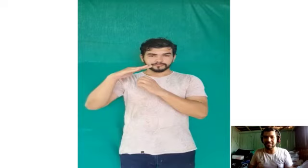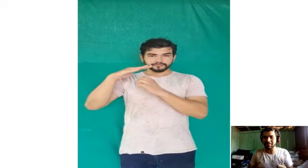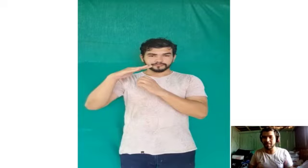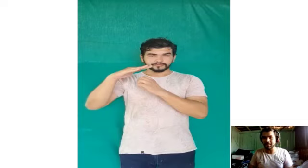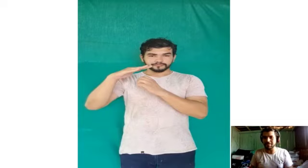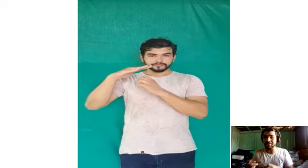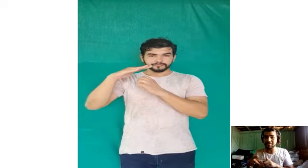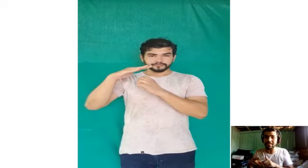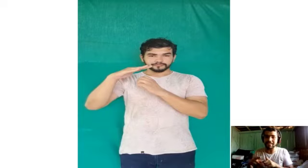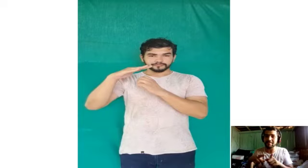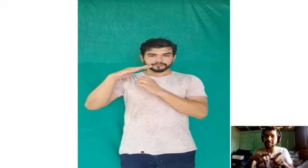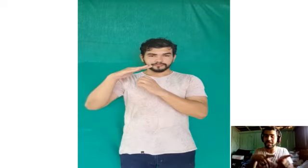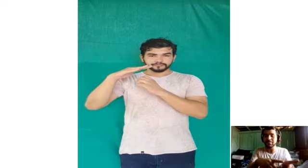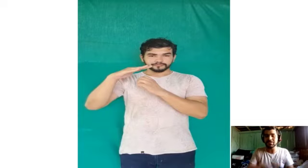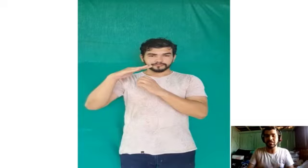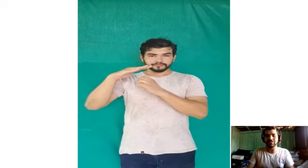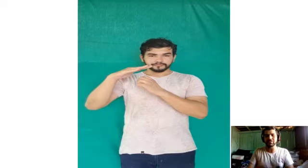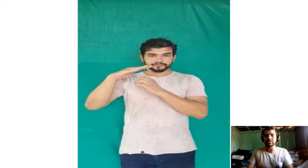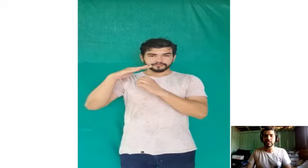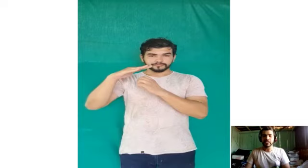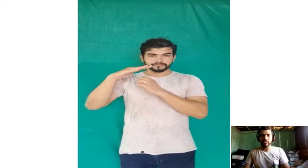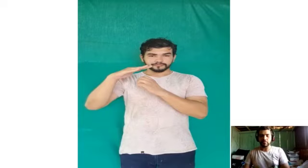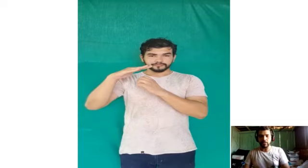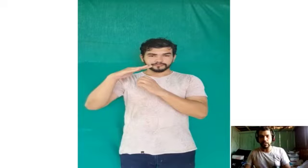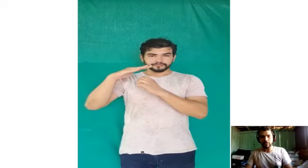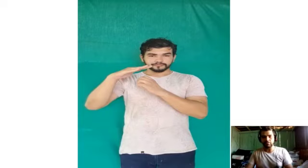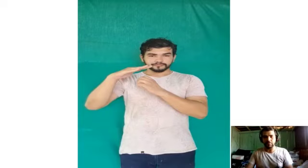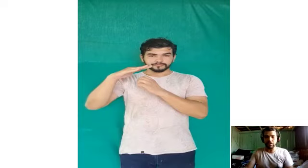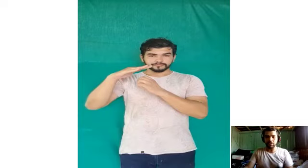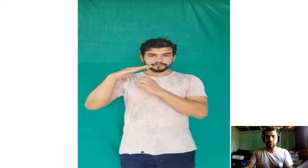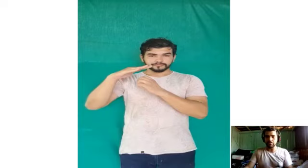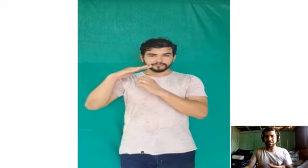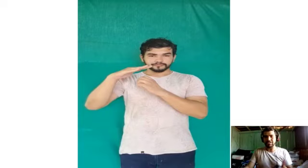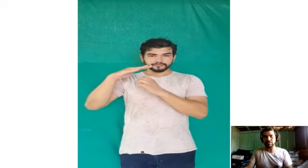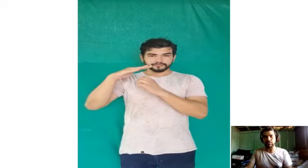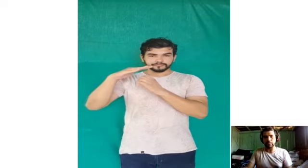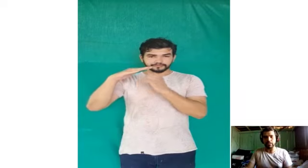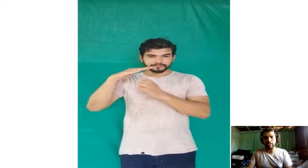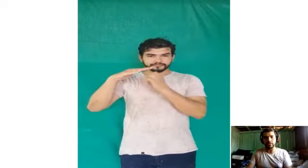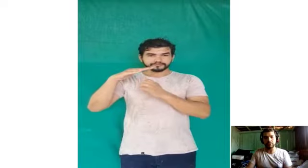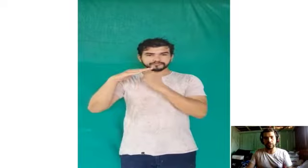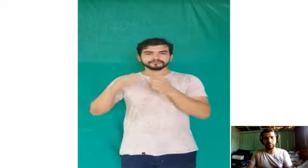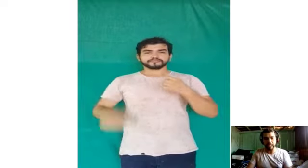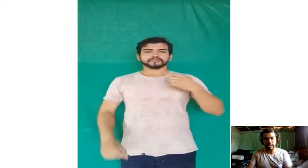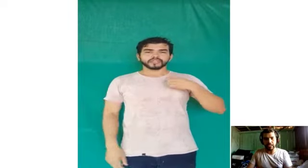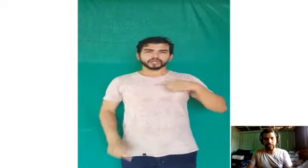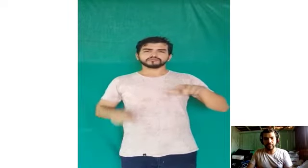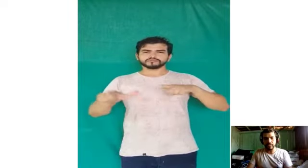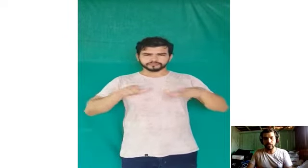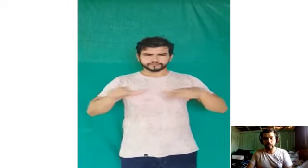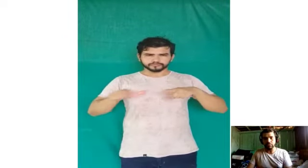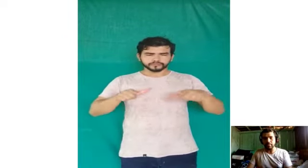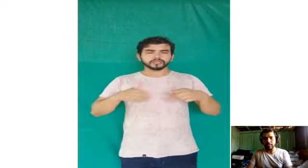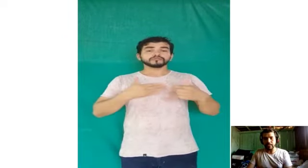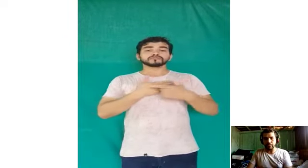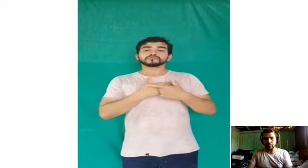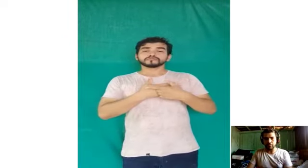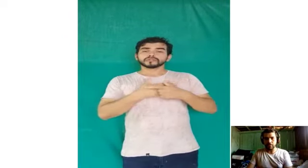isso que se chama interpretação simultânea, é no mesmo instante. Bora lá mais uma vez, com a gente agora comentando na empresa,